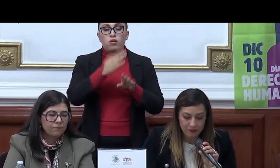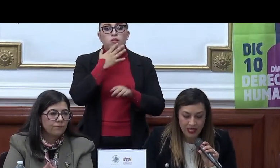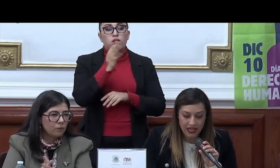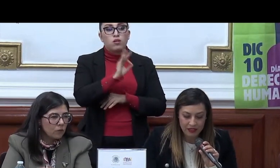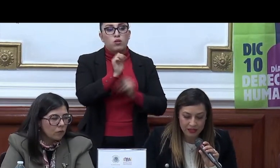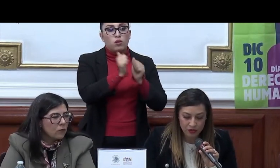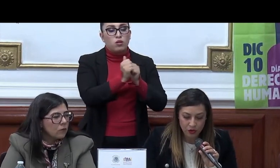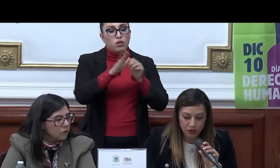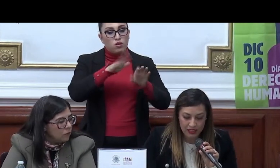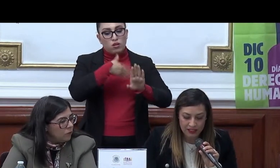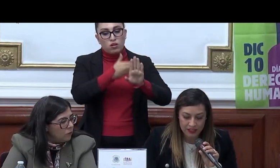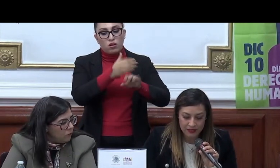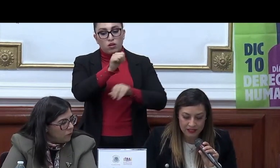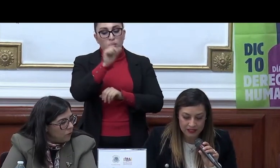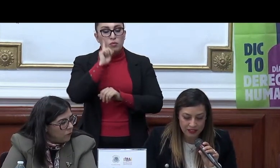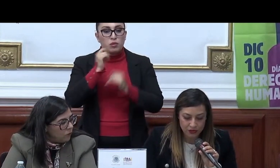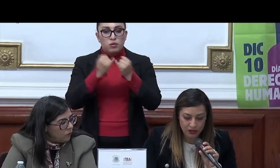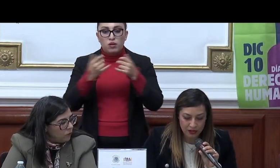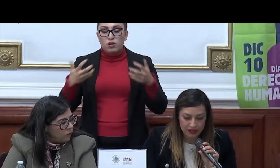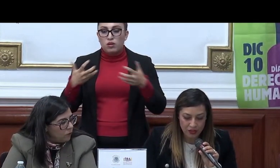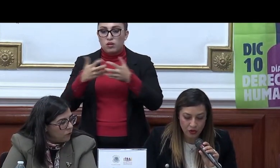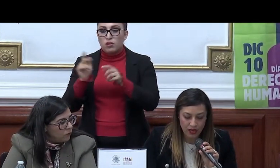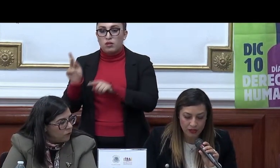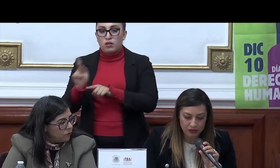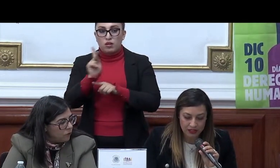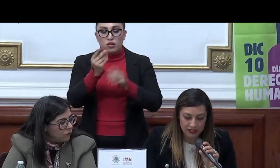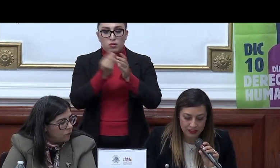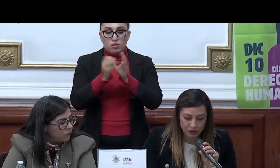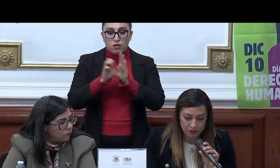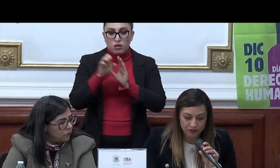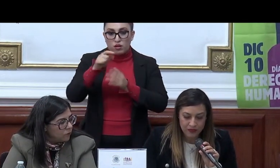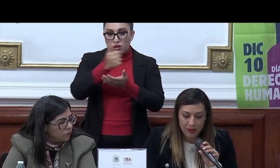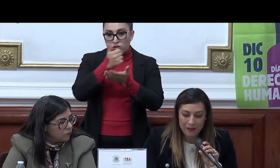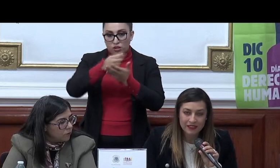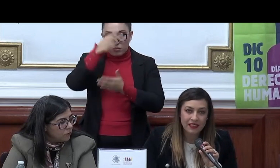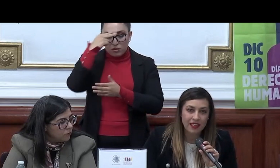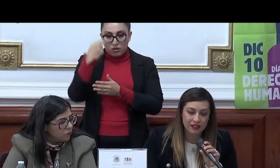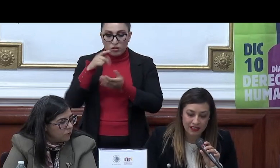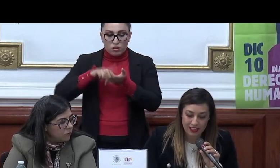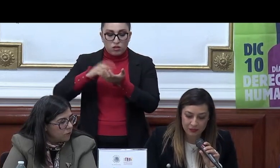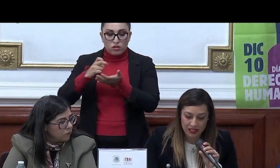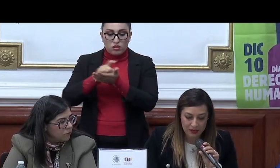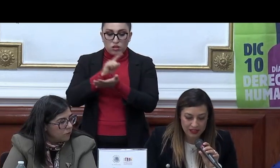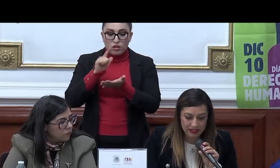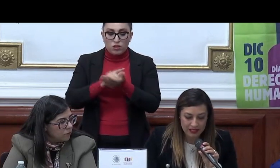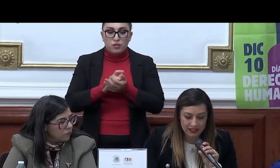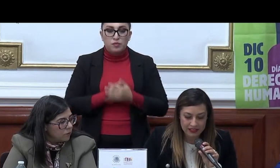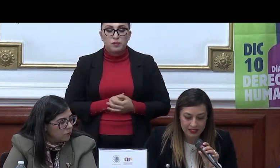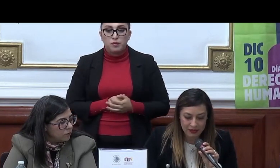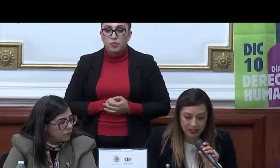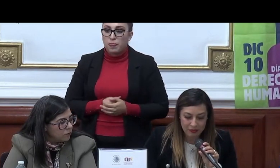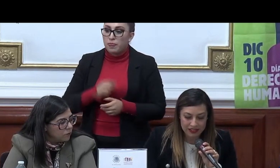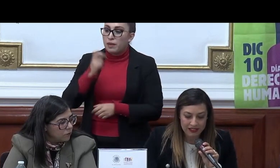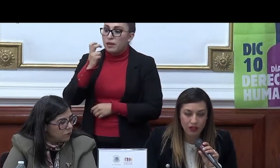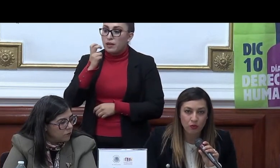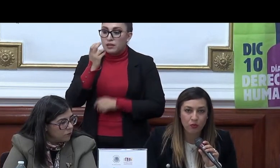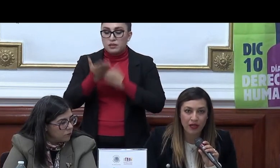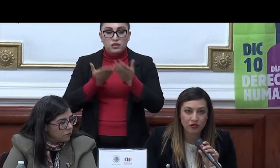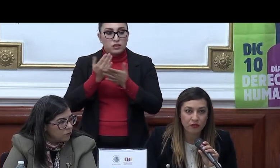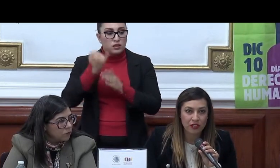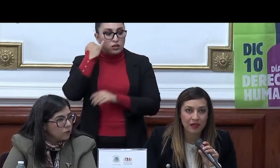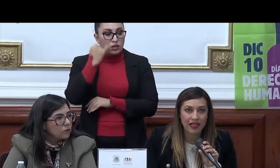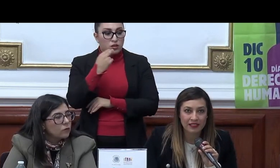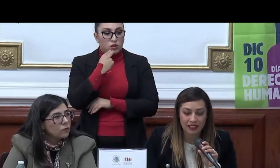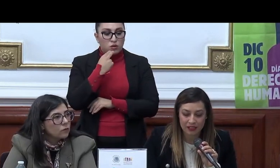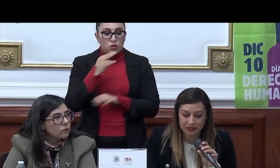leyes, además de homologar referencias a la Ciudad de México en nuestra legislación. Más allá de las palabras, esta iniciativa representa un